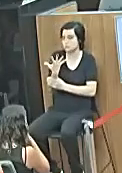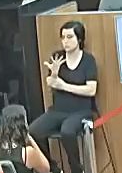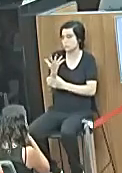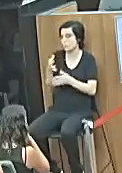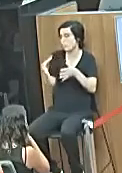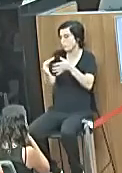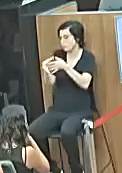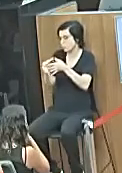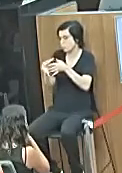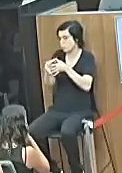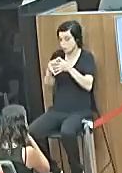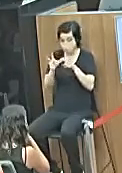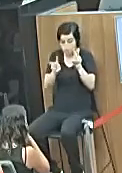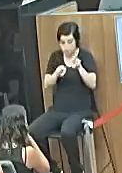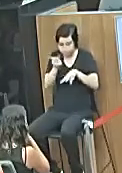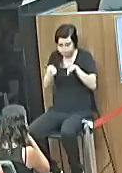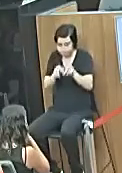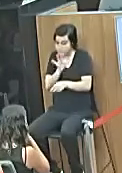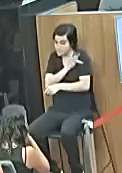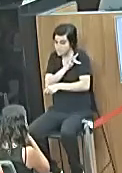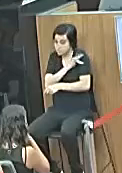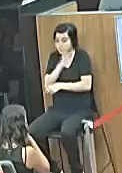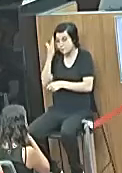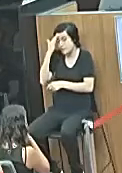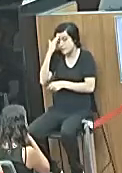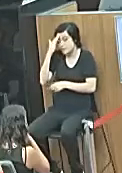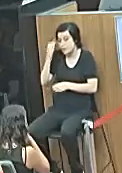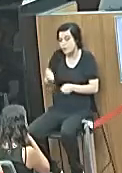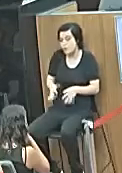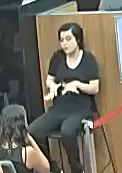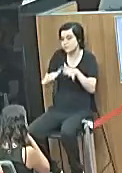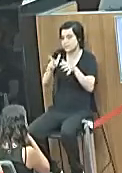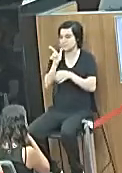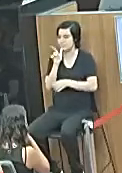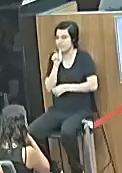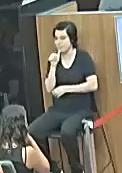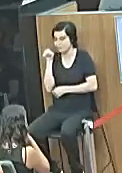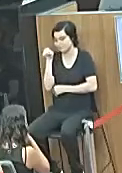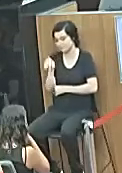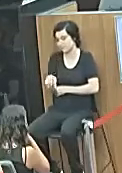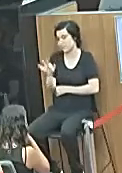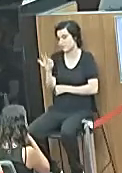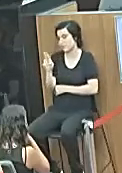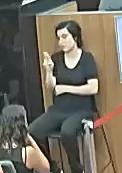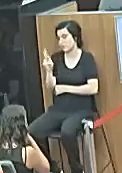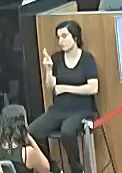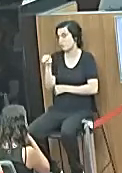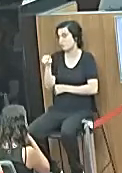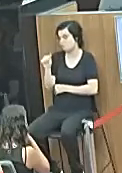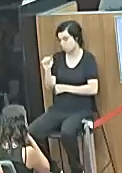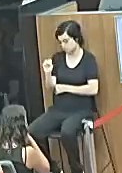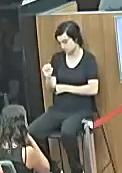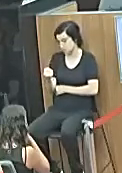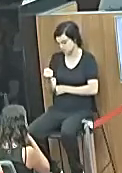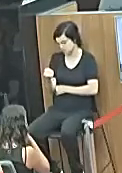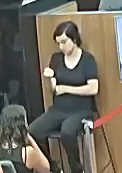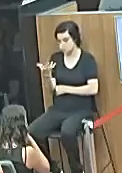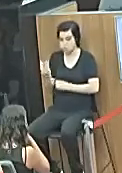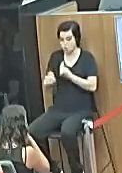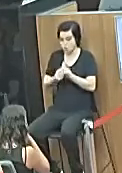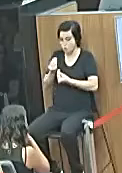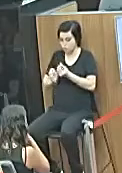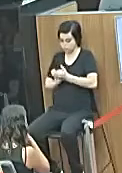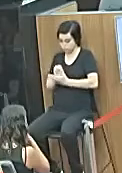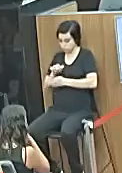de fiscalização da qualidade e da quantidade das águas do lago de furnas das nascentes